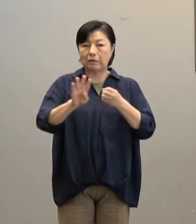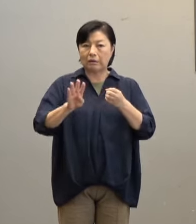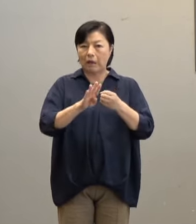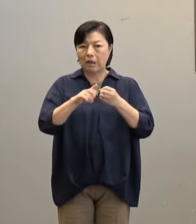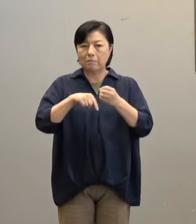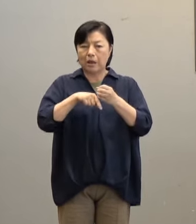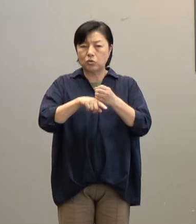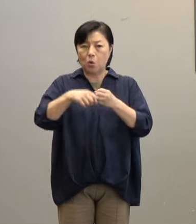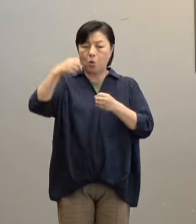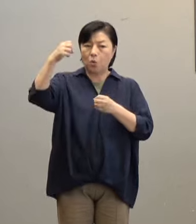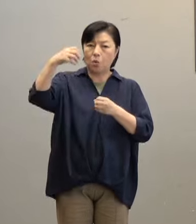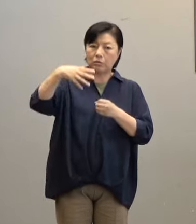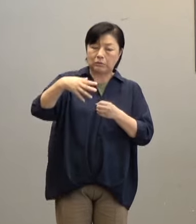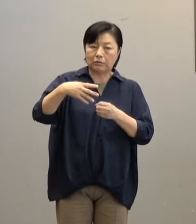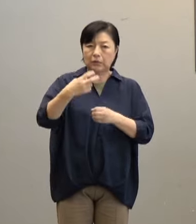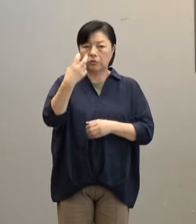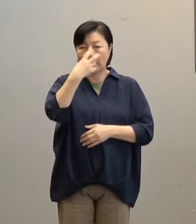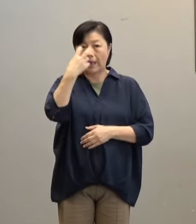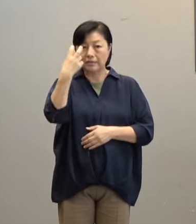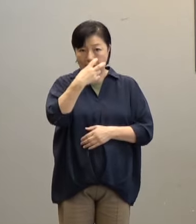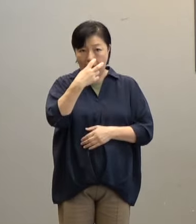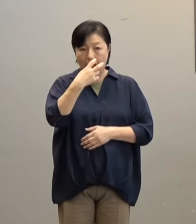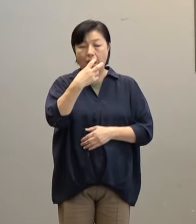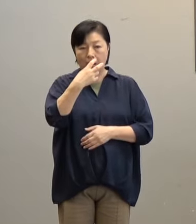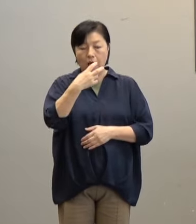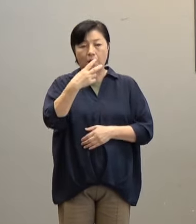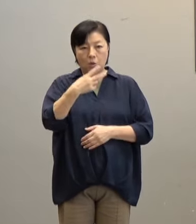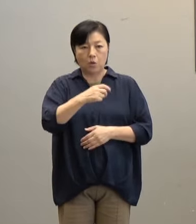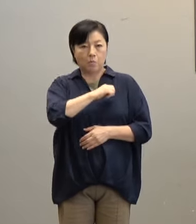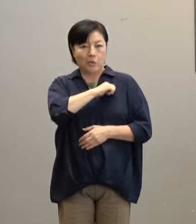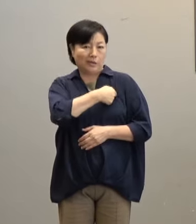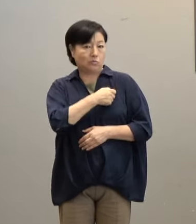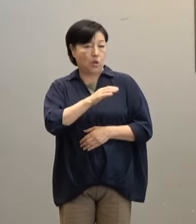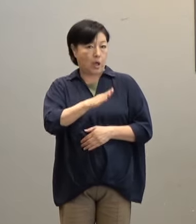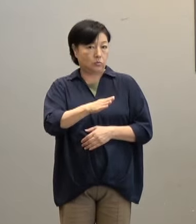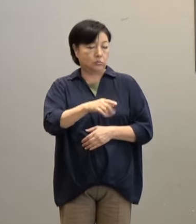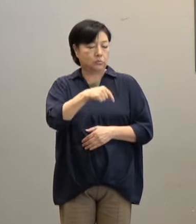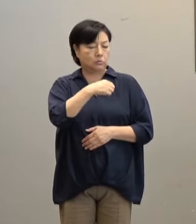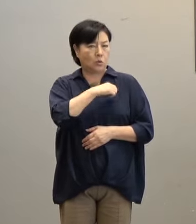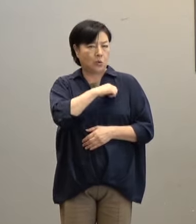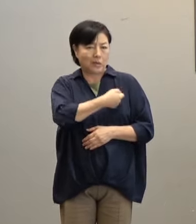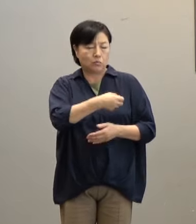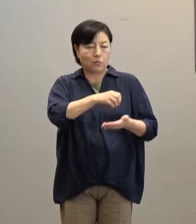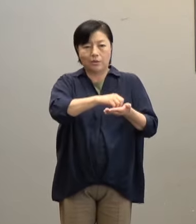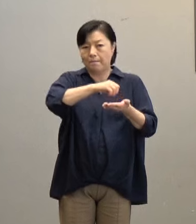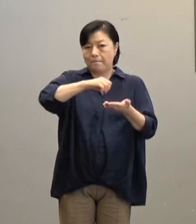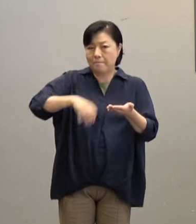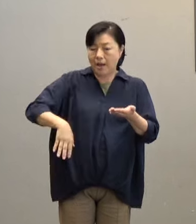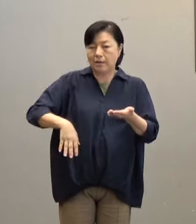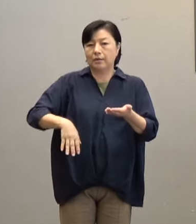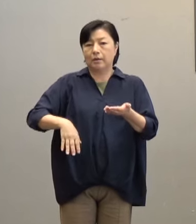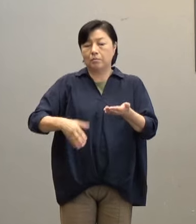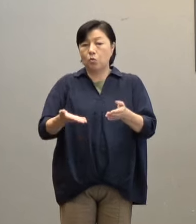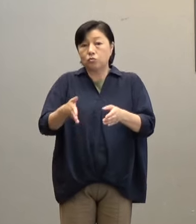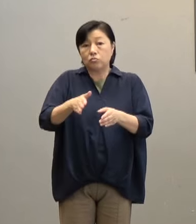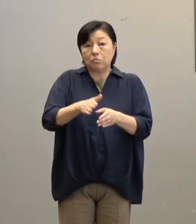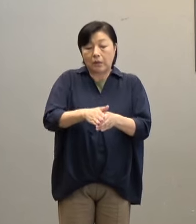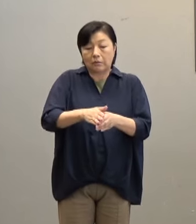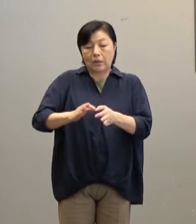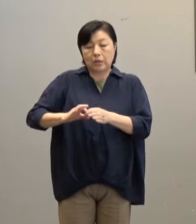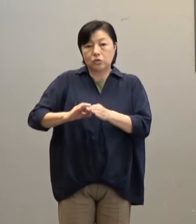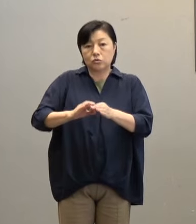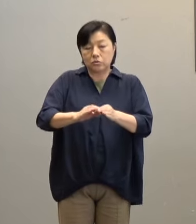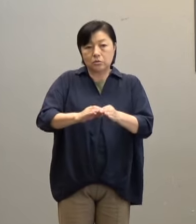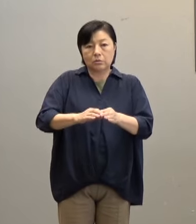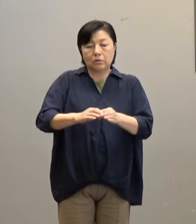が千葉県含めてですね義務付けられていますので、ここのですね撤廃も含めてですね、我々は引き続きさまざまなルート